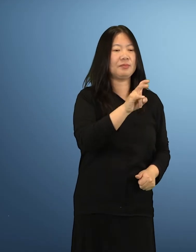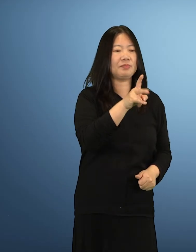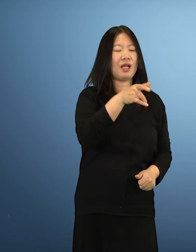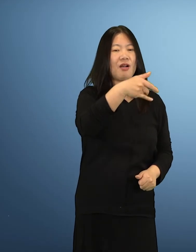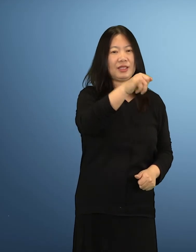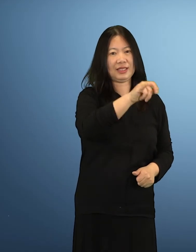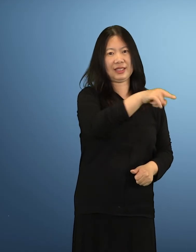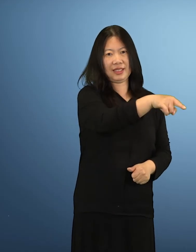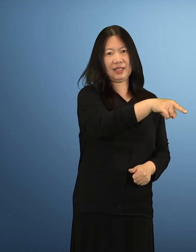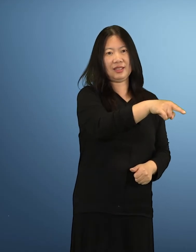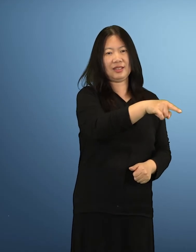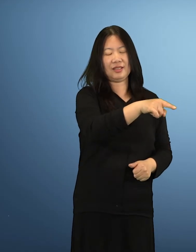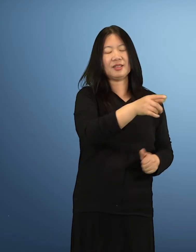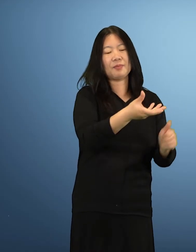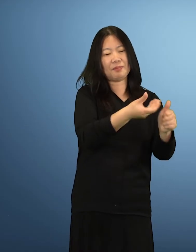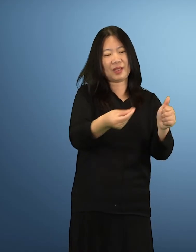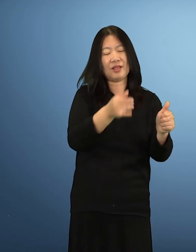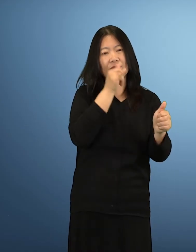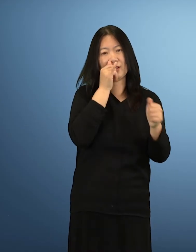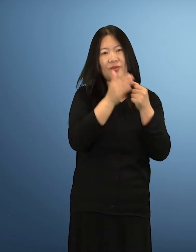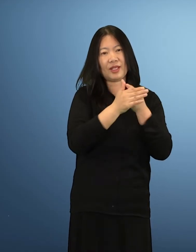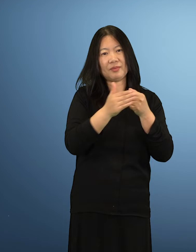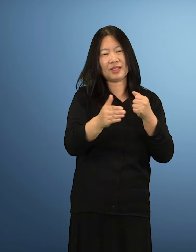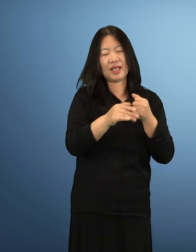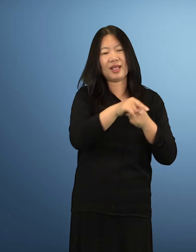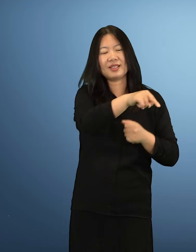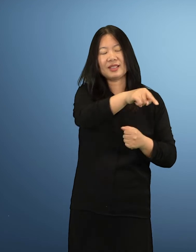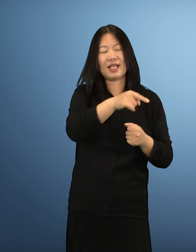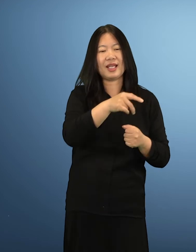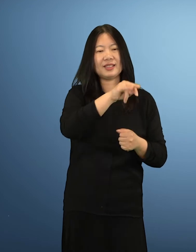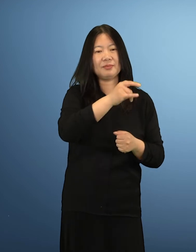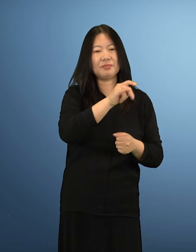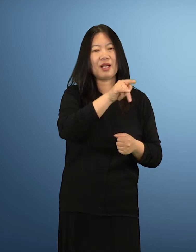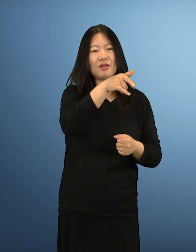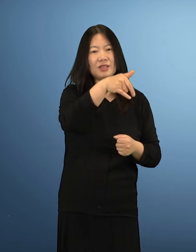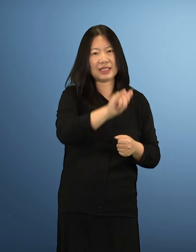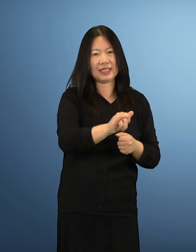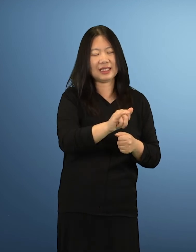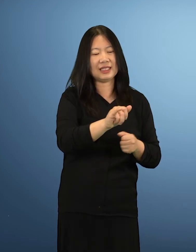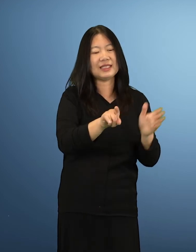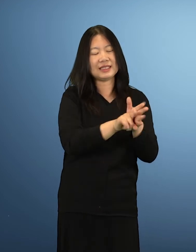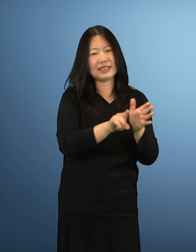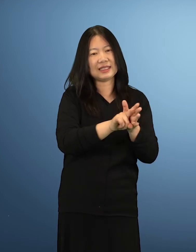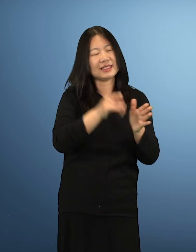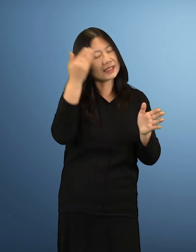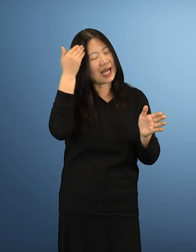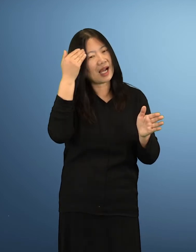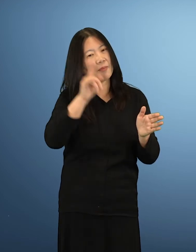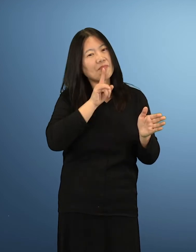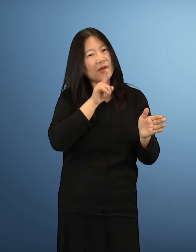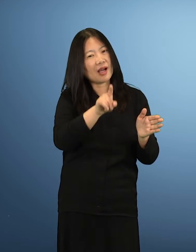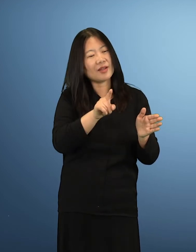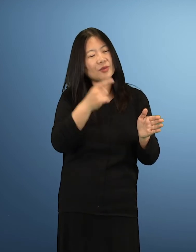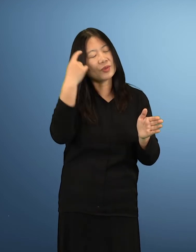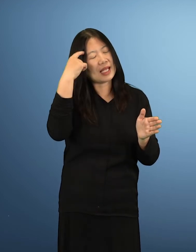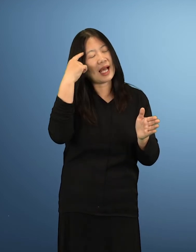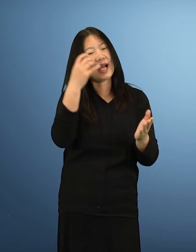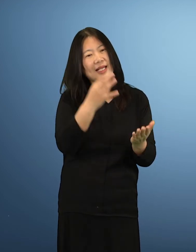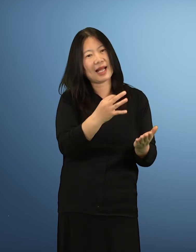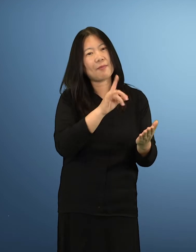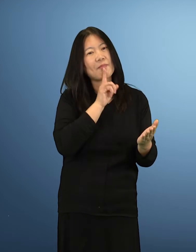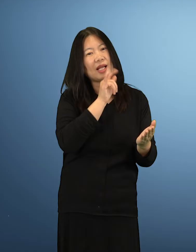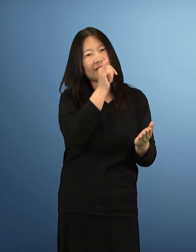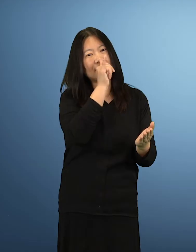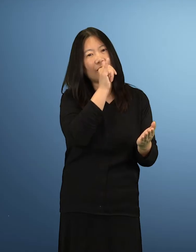신명기 사관이라고도 해요. 오늘 그 이야기가 굉장히 많이 등장할 겁니다. 이스라엘아 들으라, 이